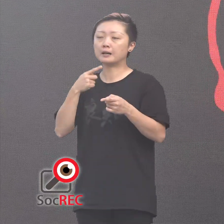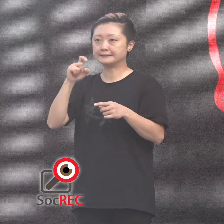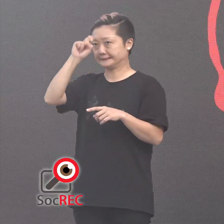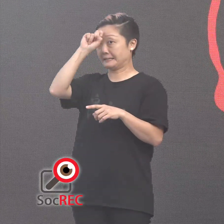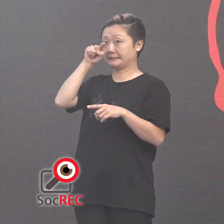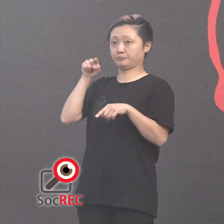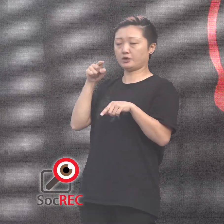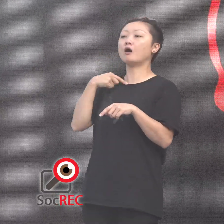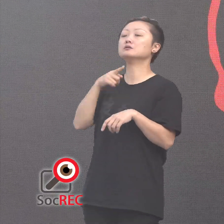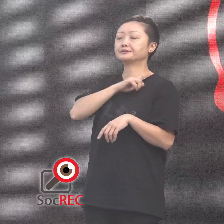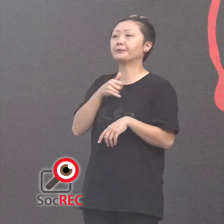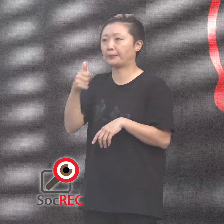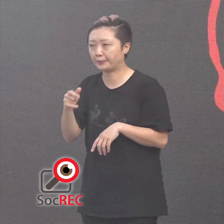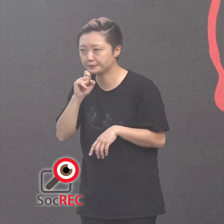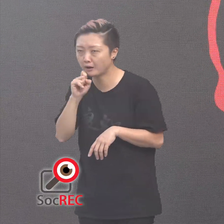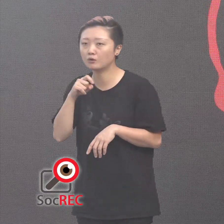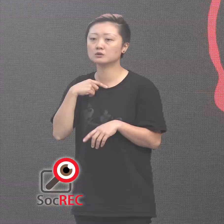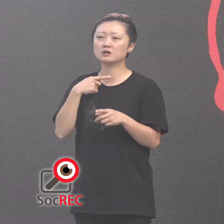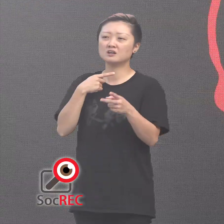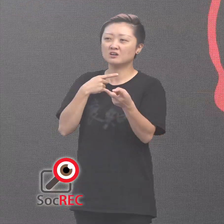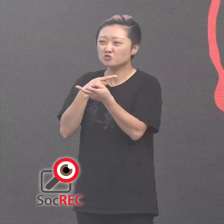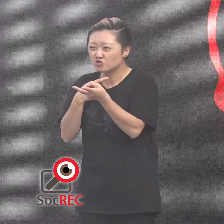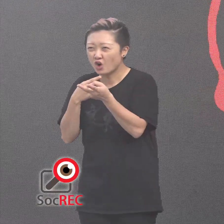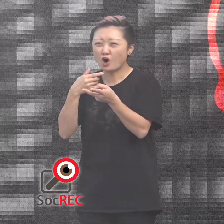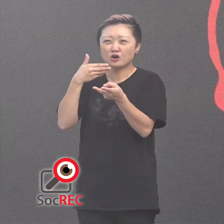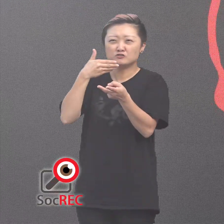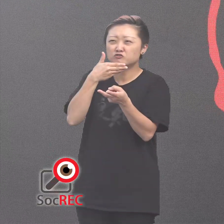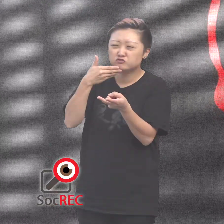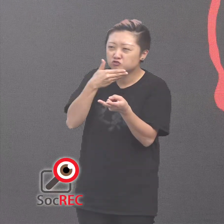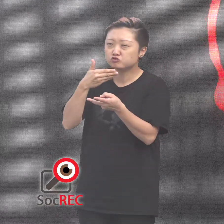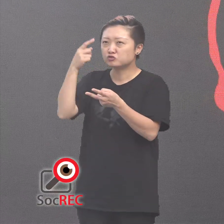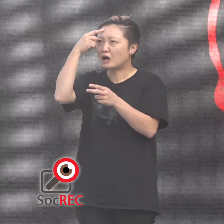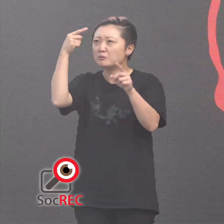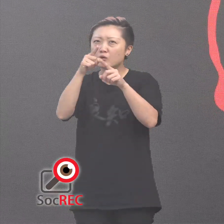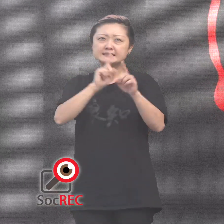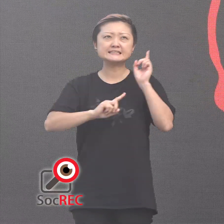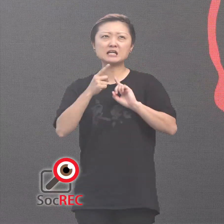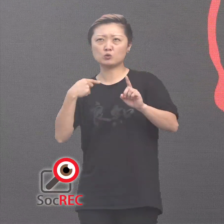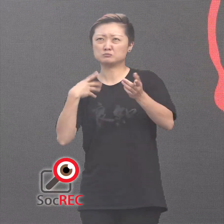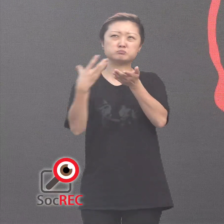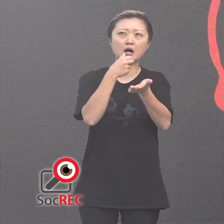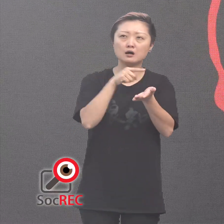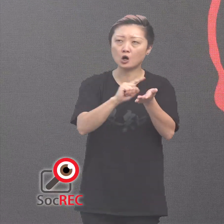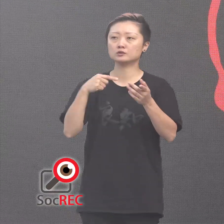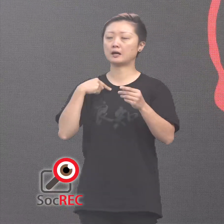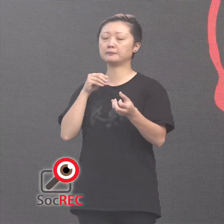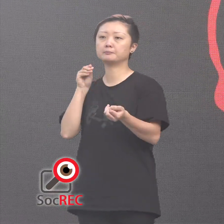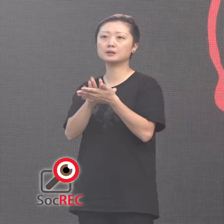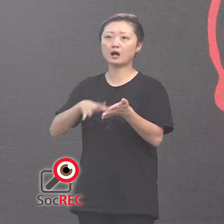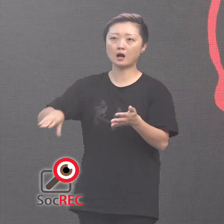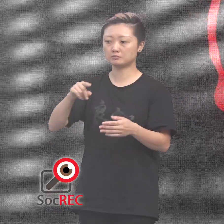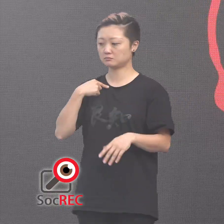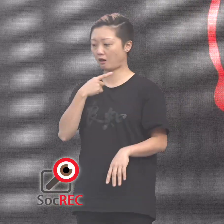看着那些同学在大好的青春年华为了追求自由而丧失生命的时